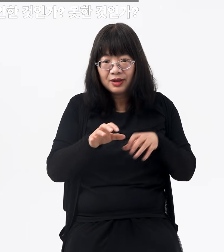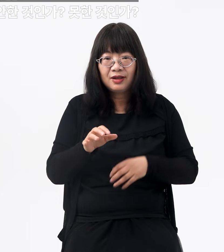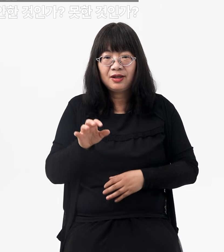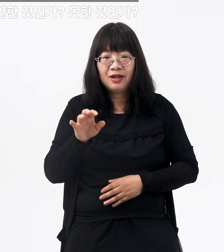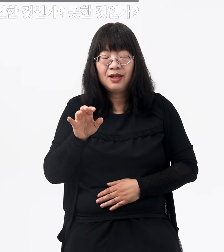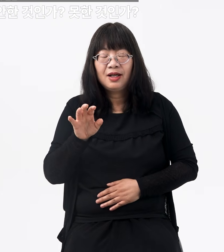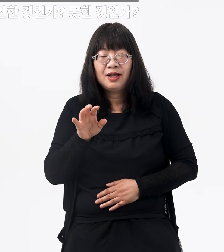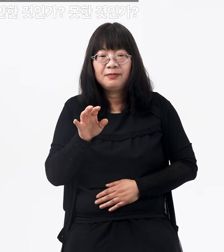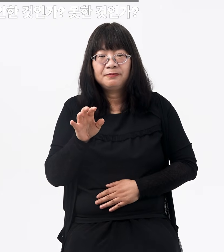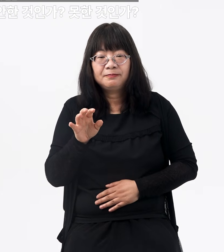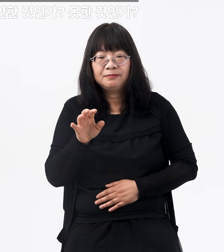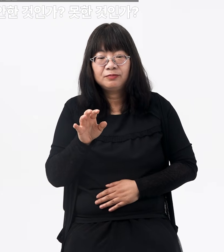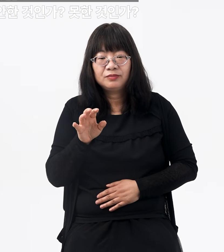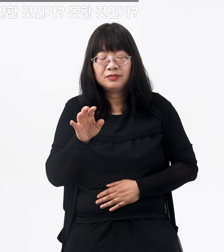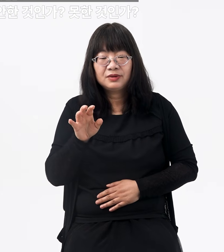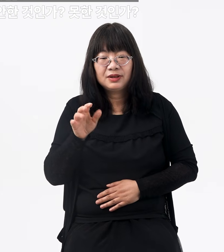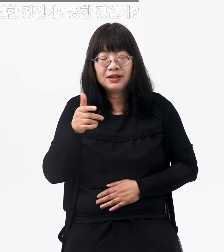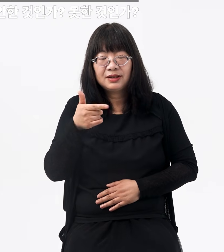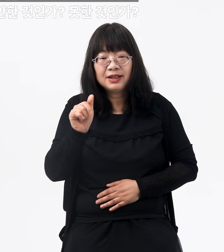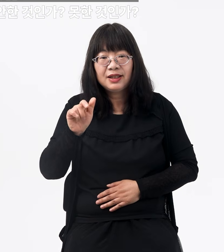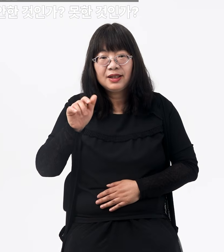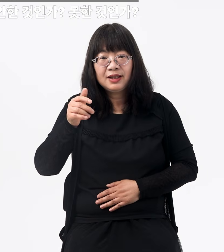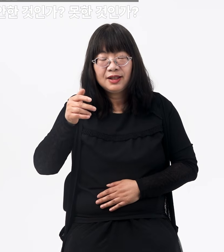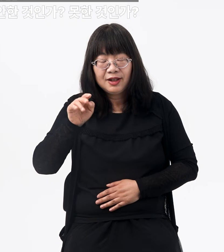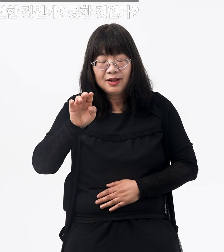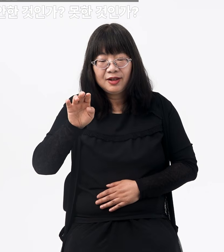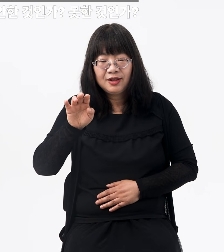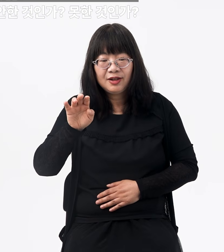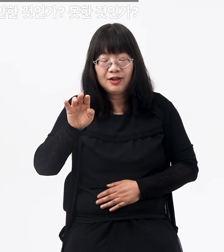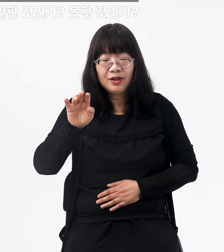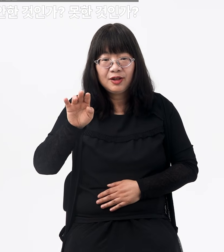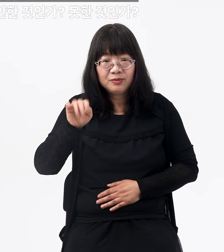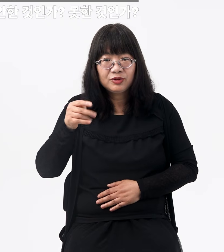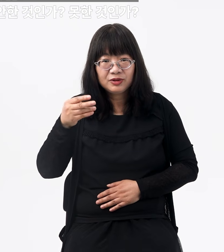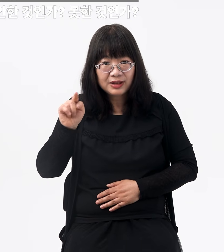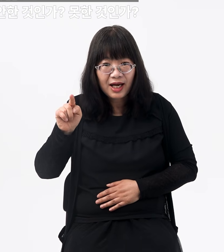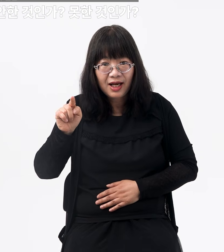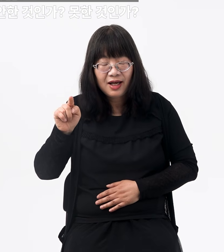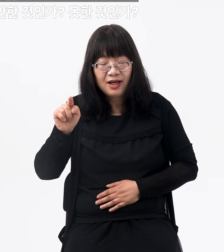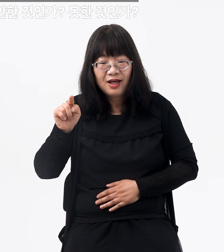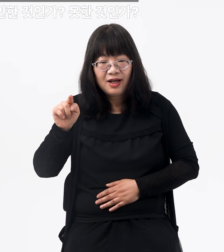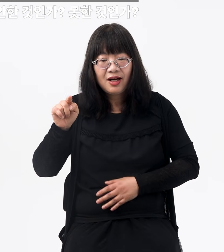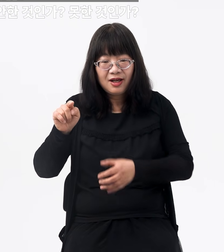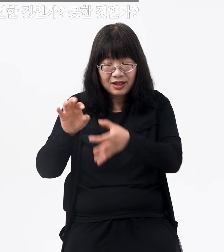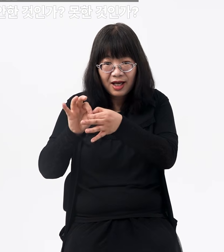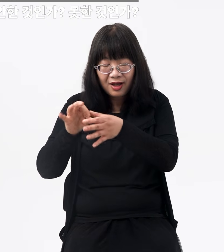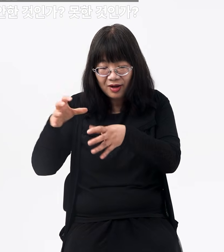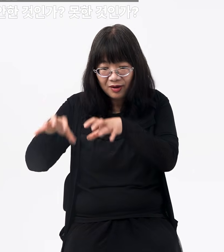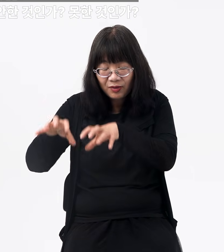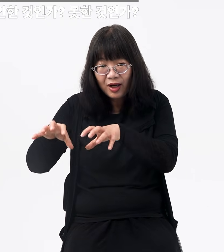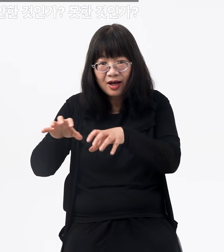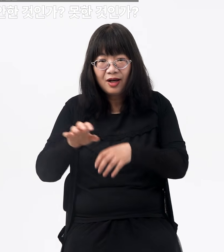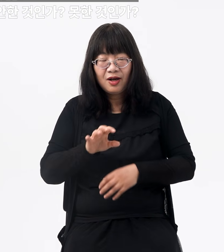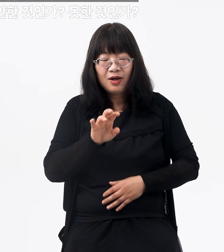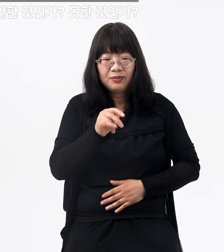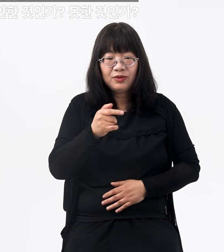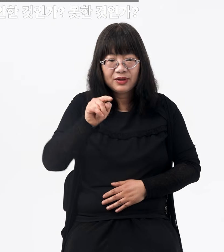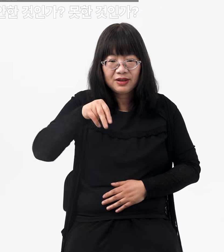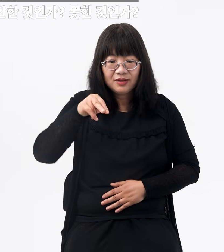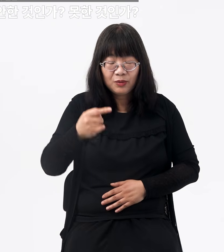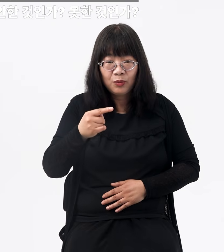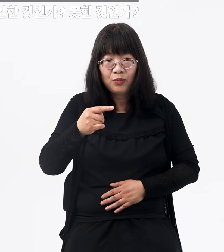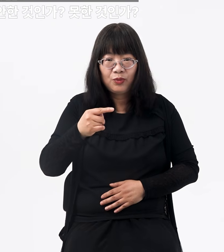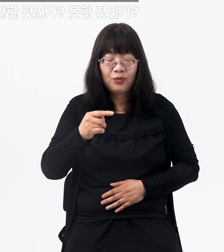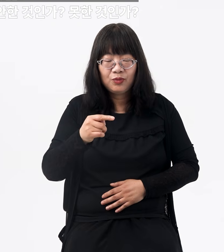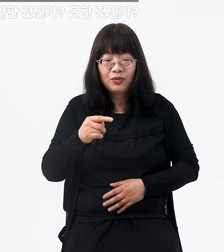이블라임암과 그의 딸린 마을들의 주민과 무기또와 그의 딸린 마을들의 주민들을 쫓아내지